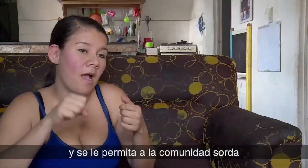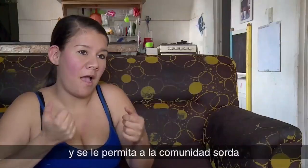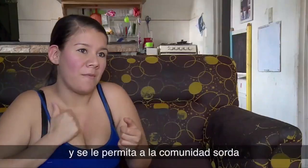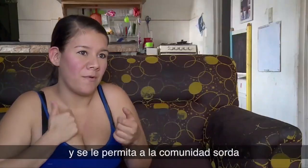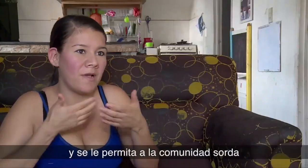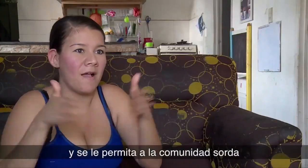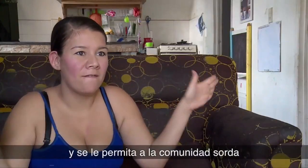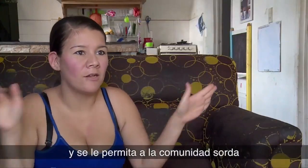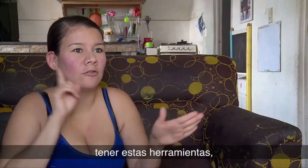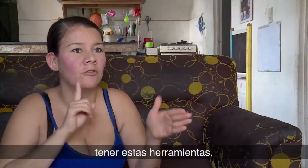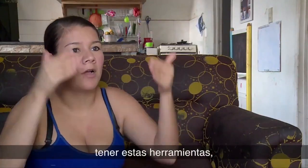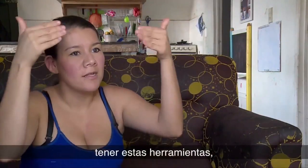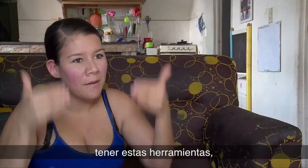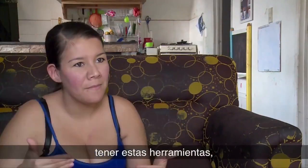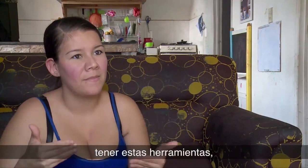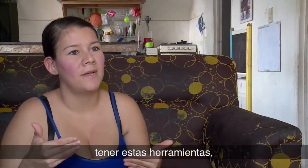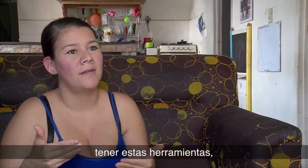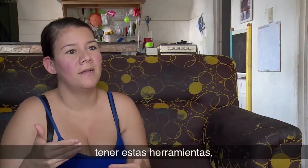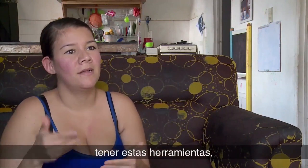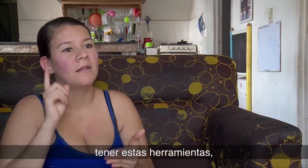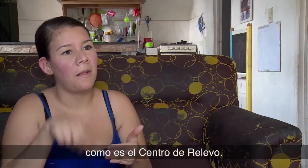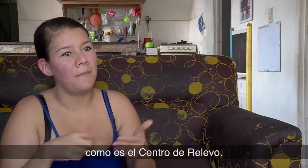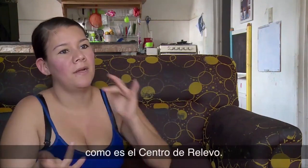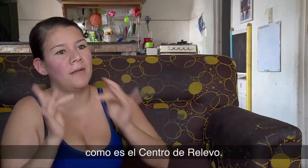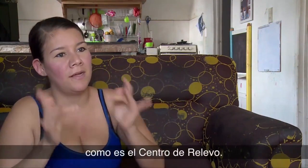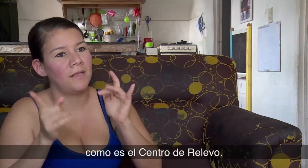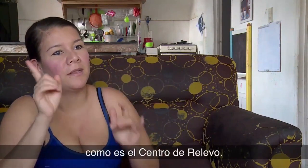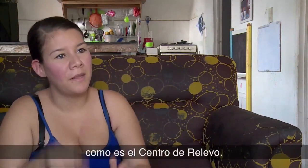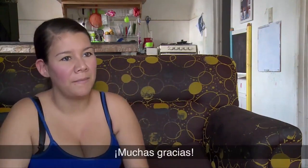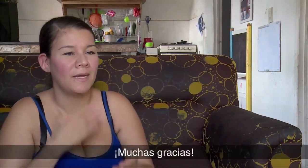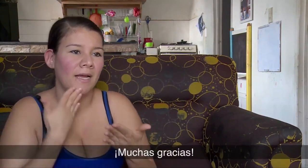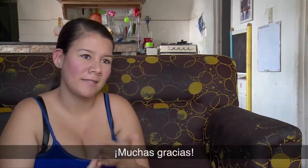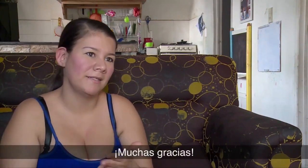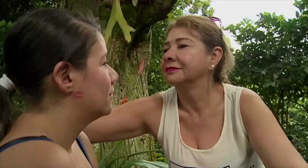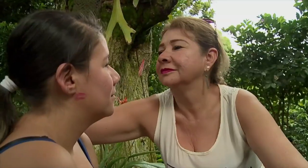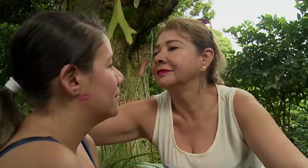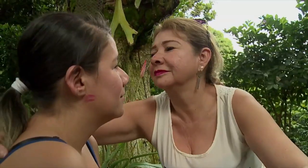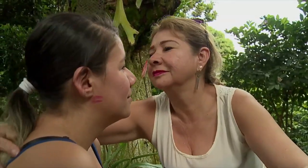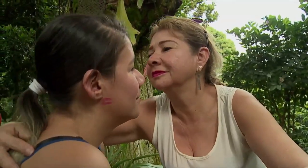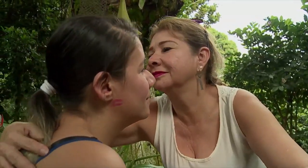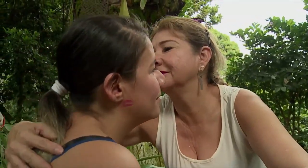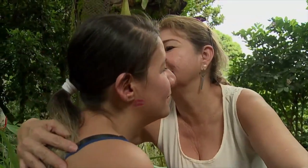le permita a la comunidad sorda tener estas herramientas, como es el centro de relevo. Muchas gracias.